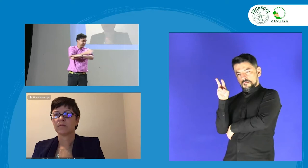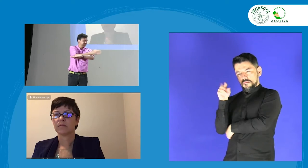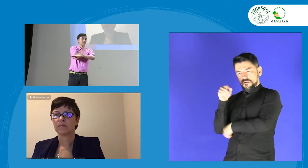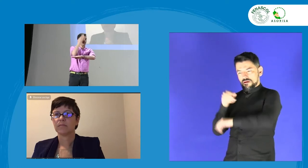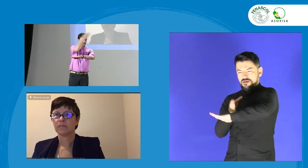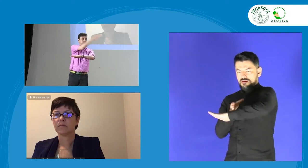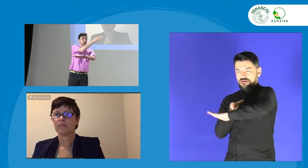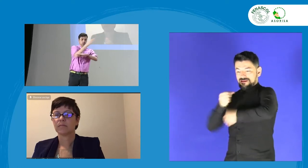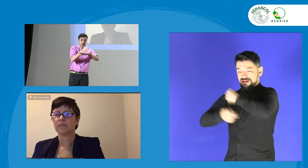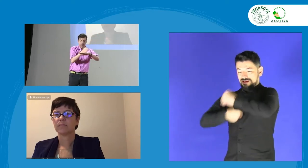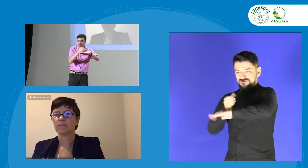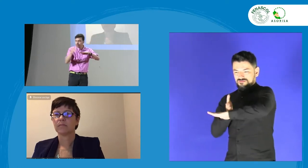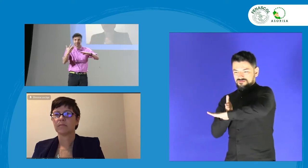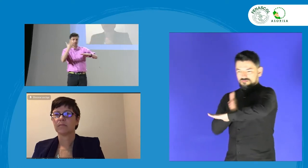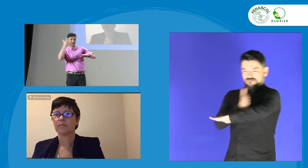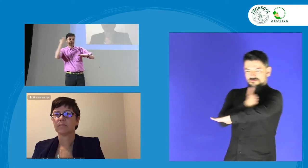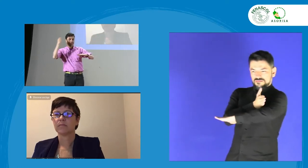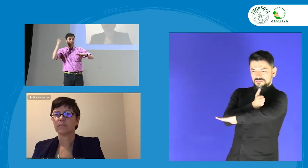pues sabemos que